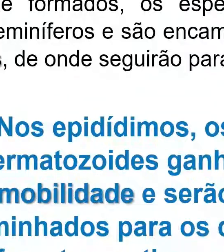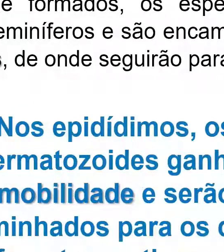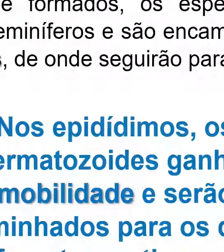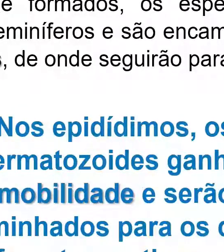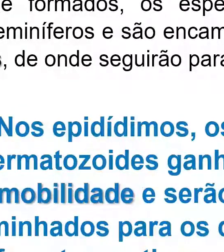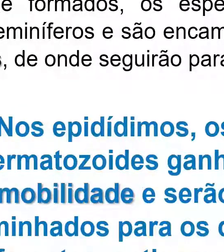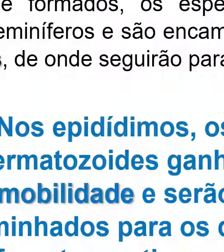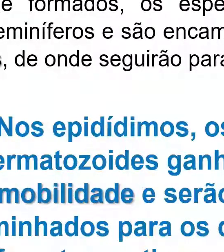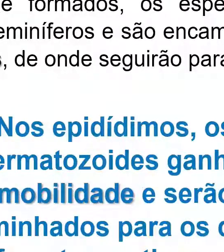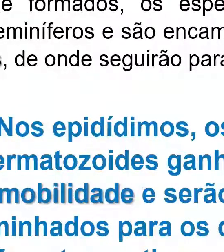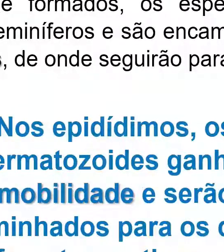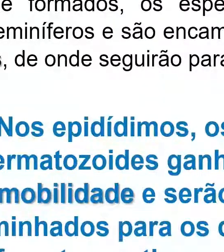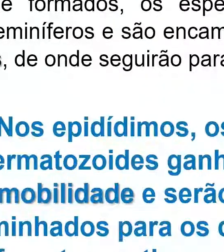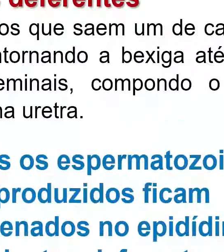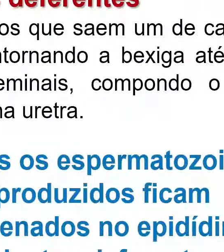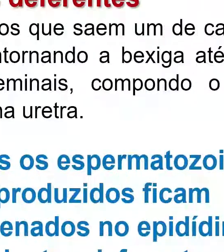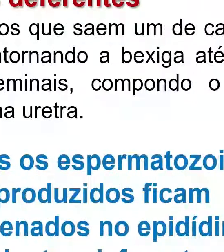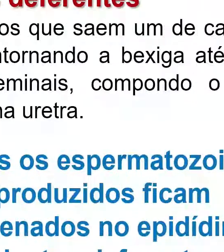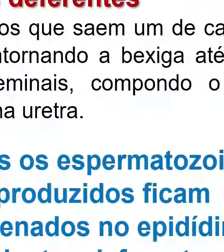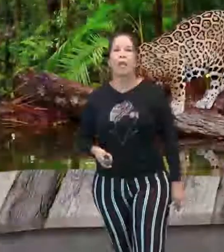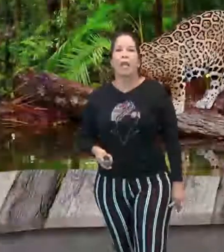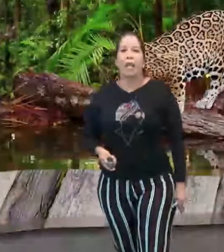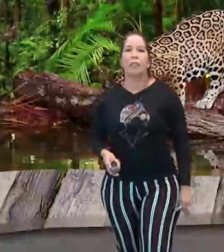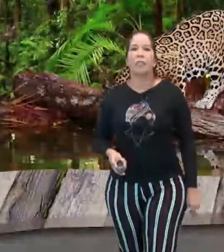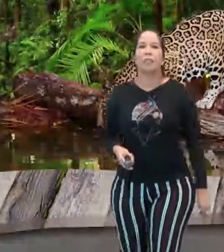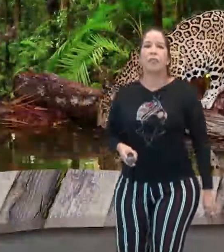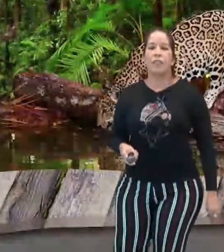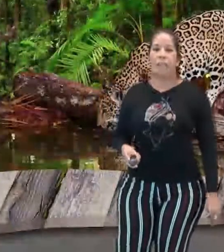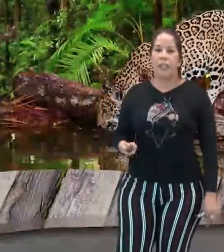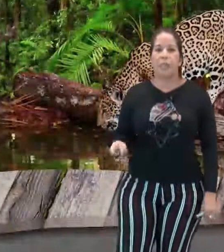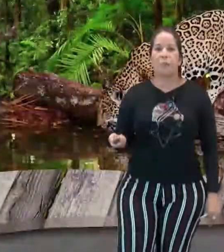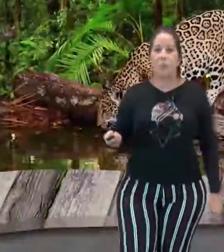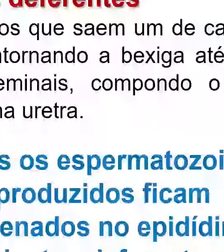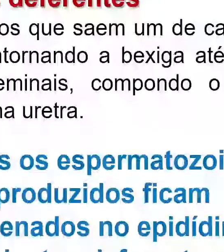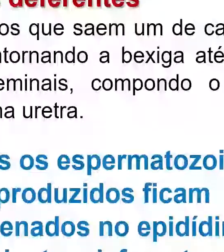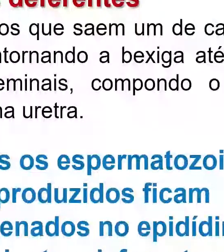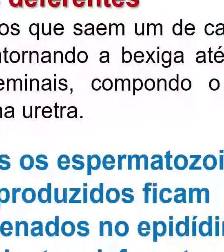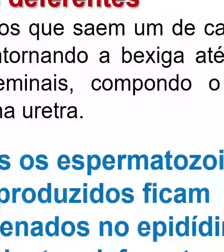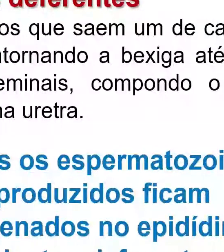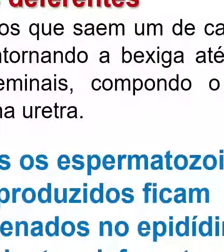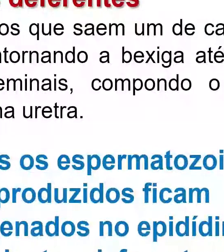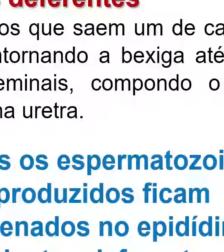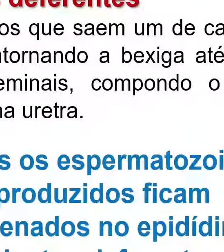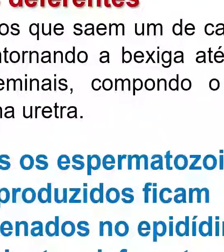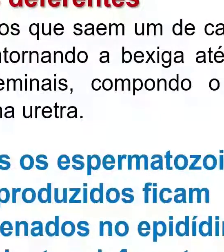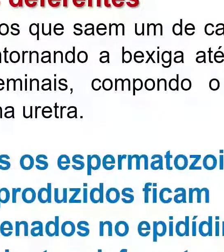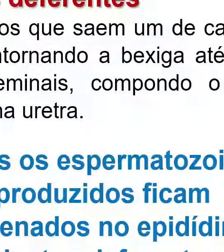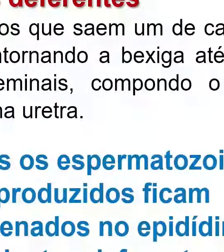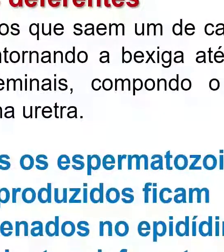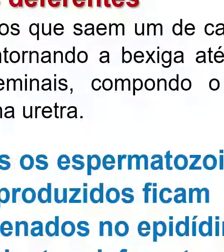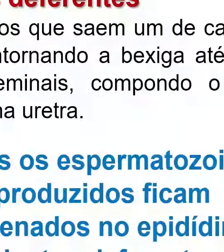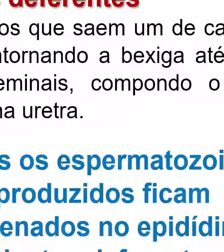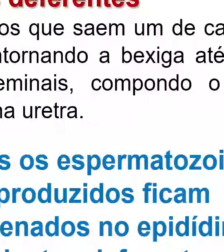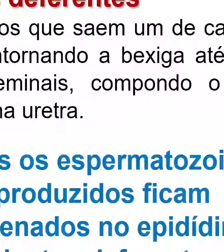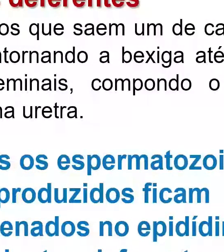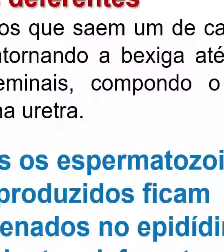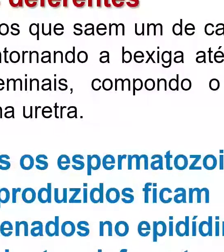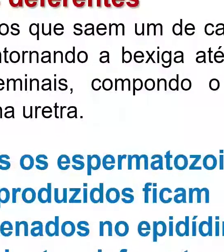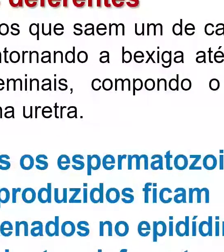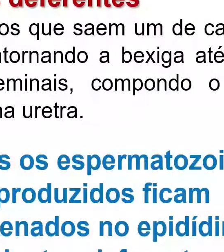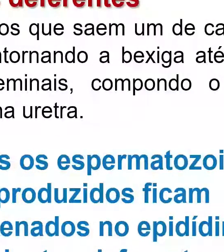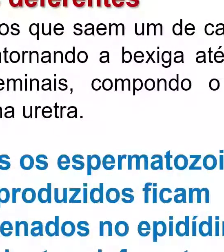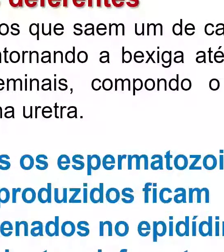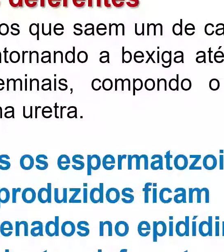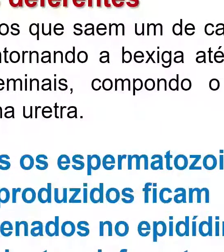antigamente chamados de canais deferentes, tá? Esses ductos deferentes, pode colocar. Esses ductos deferentes